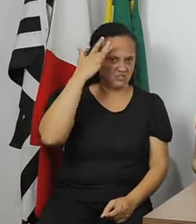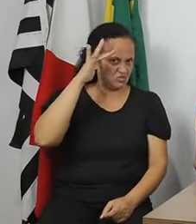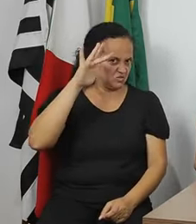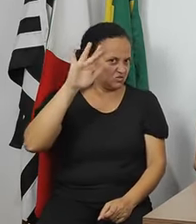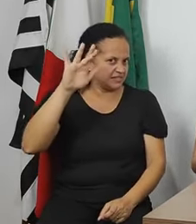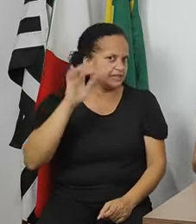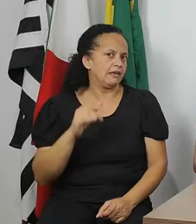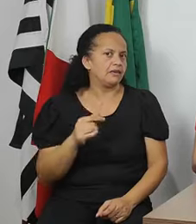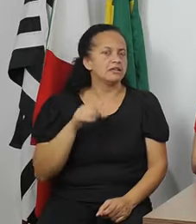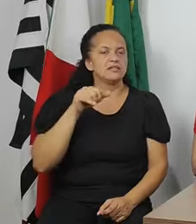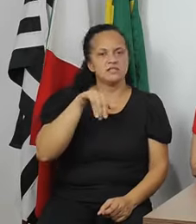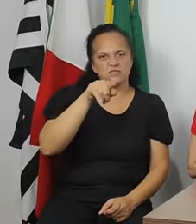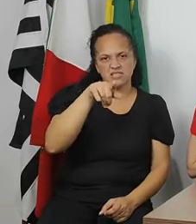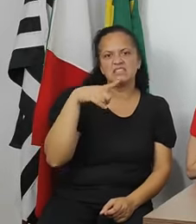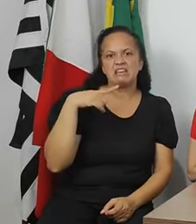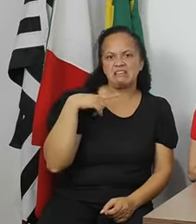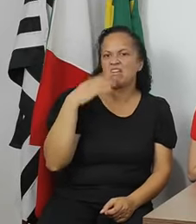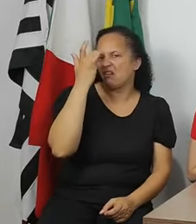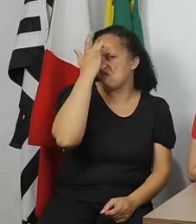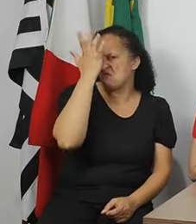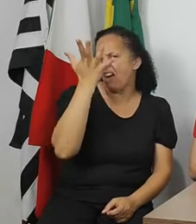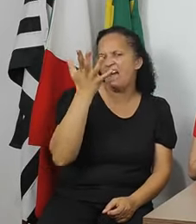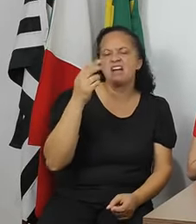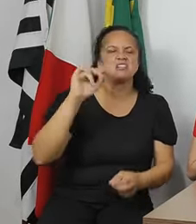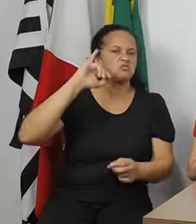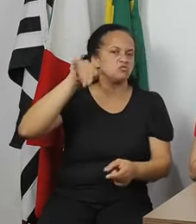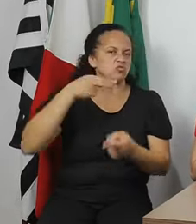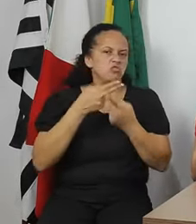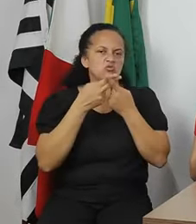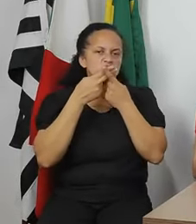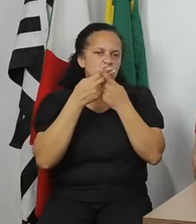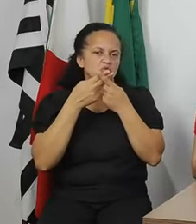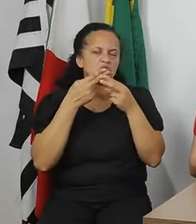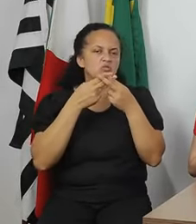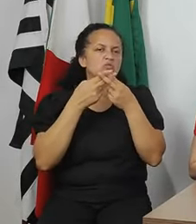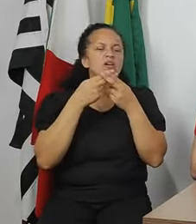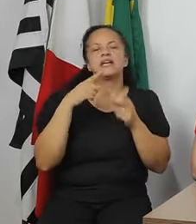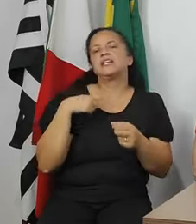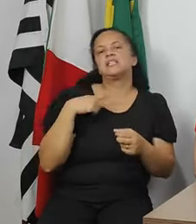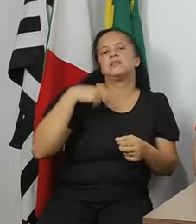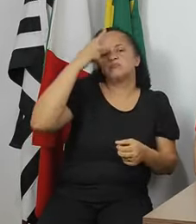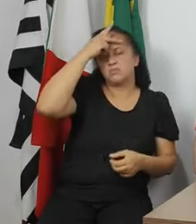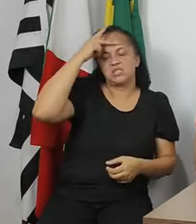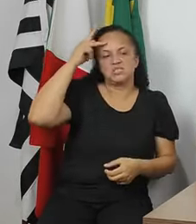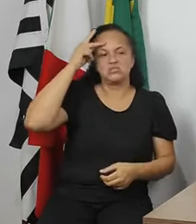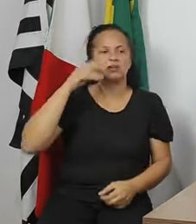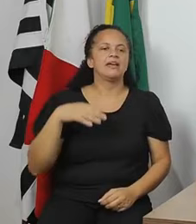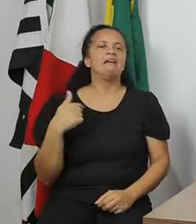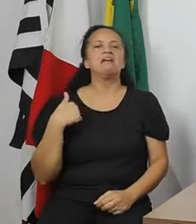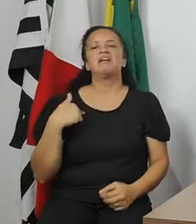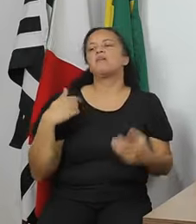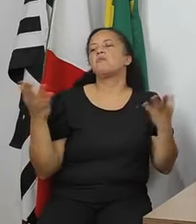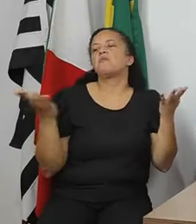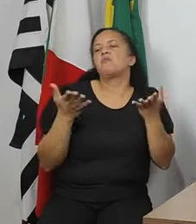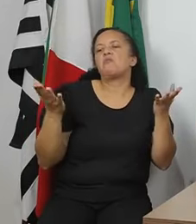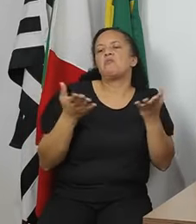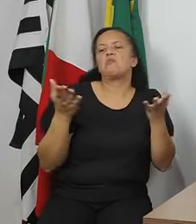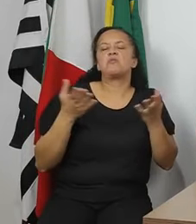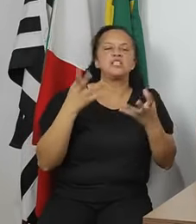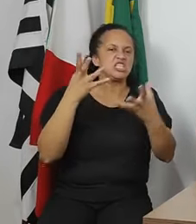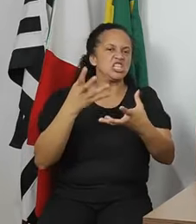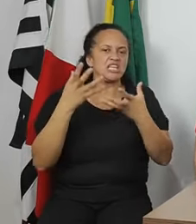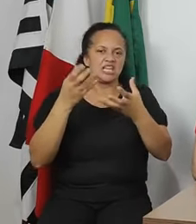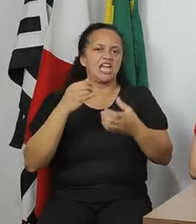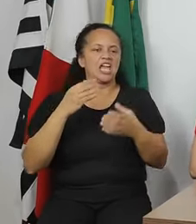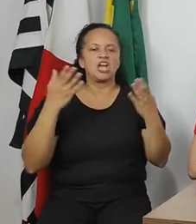de manhã e fala assim, nossa, hoje eu tô a fim de jejuar com super facilidade. É difícil, né, o processo